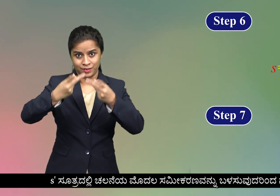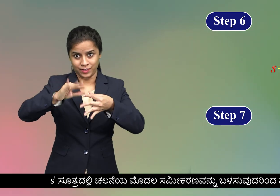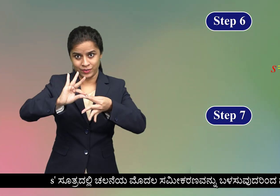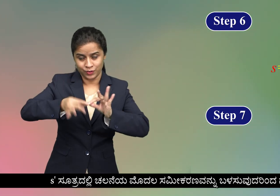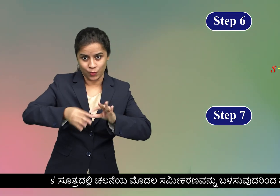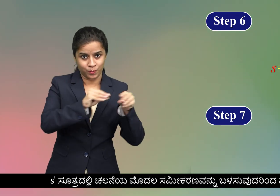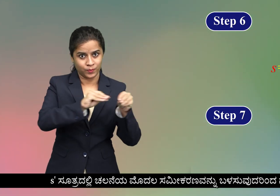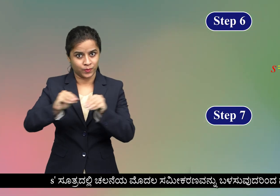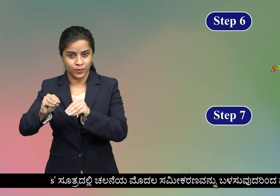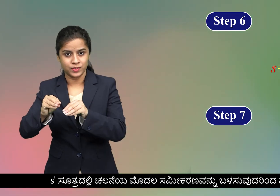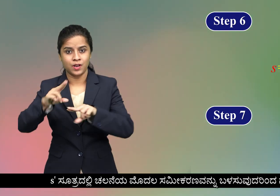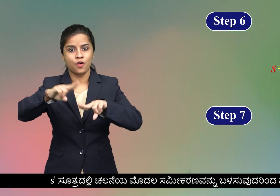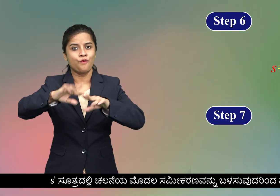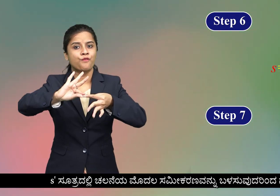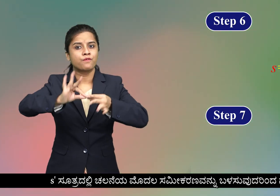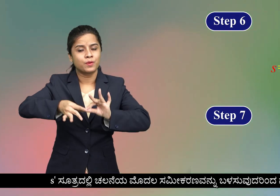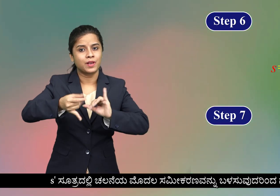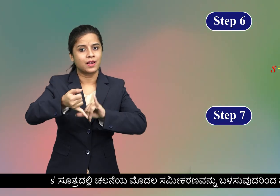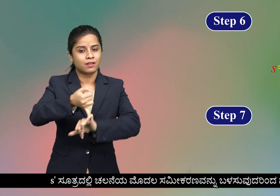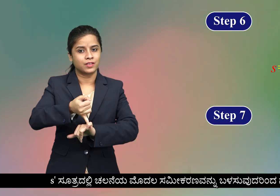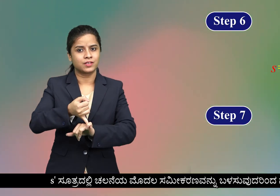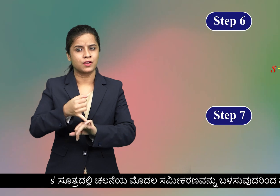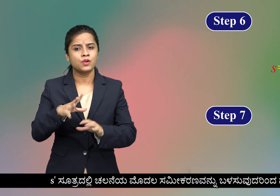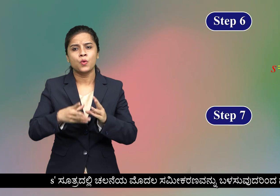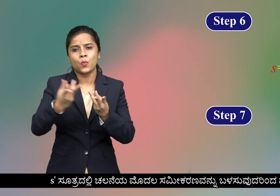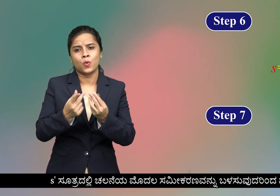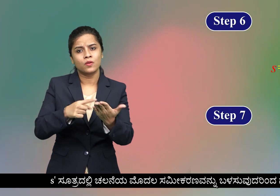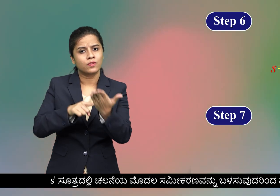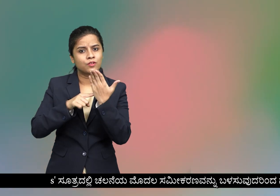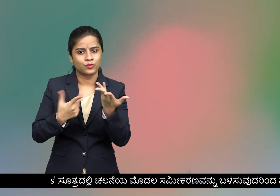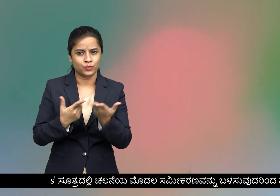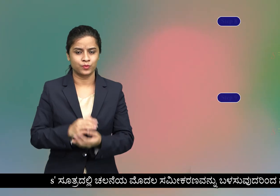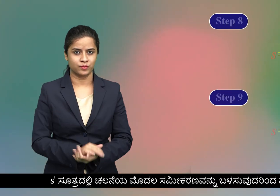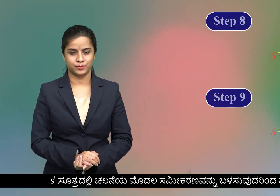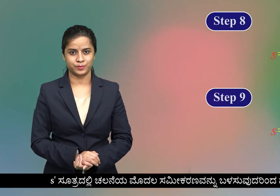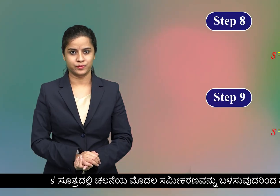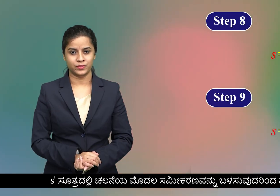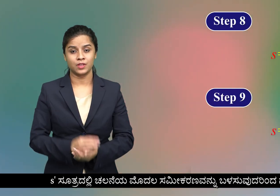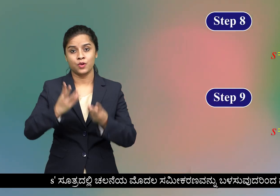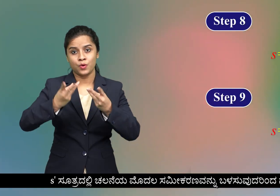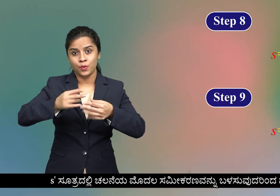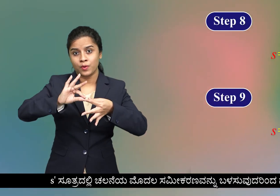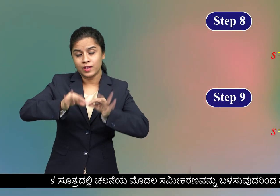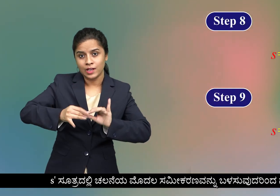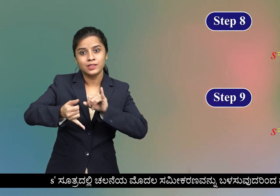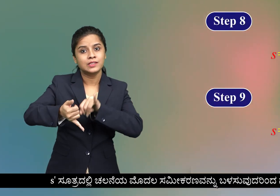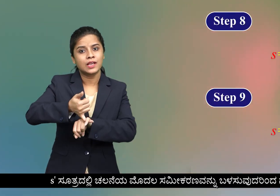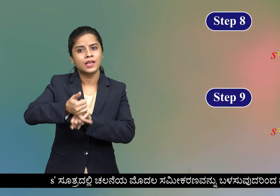ಸಮೀಕರಣವನ್ನ ಬಳಸುವುದರಿಂದ ನಾವು ಪಡಿತೇವೆ ಎಸ್ ಈಸ್ ಈಕ್ವಲ್ ಟು ಮಾಡ್ಯುಲಸ್ ಆಫ್ ಯು ಪ್ಲಸ್ ಎಟಿ ಪ್ಲಸ್ ಯು ಡಿವೈಡೆಡ್ ಬೈ 2